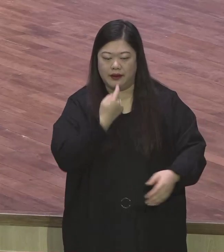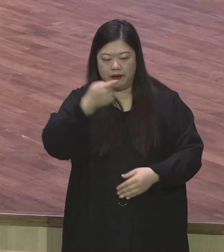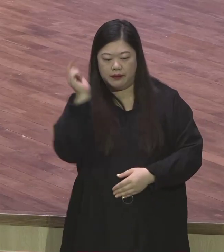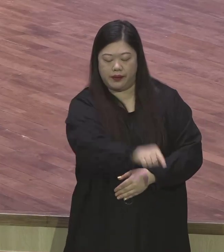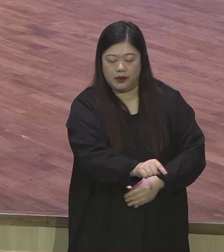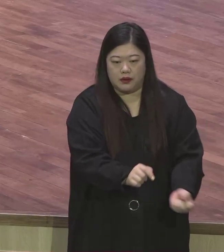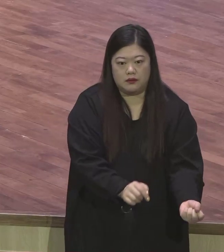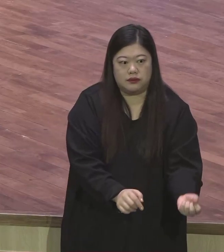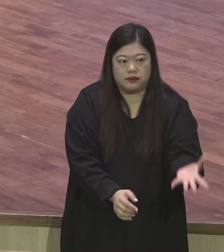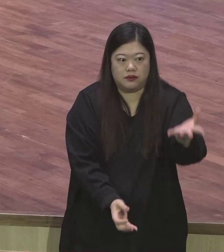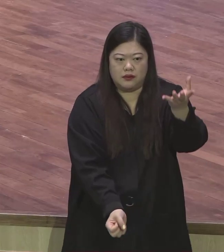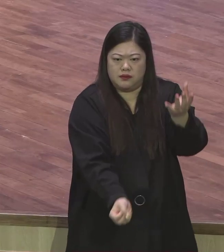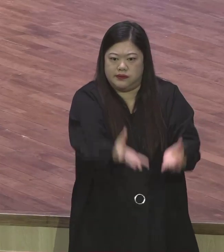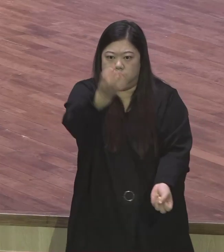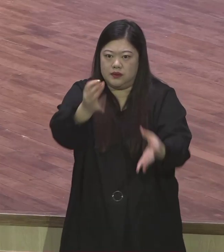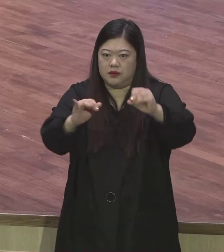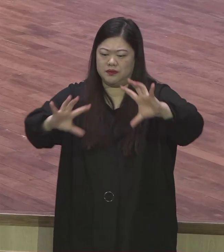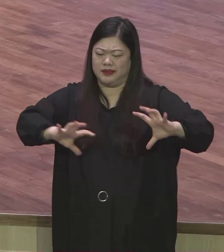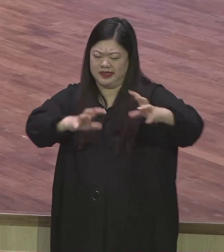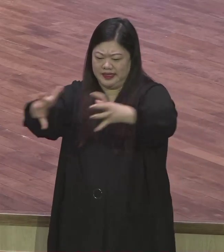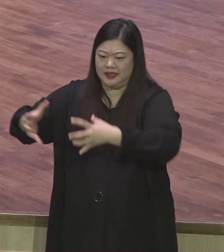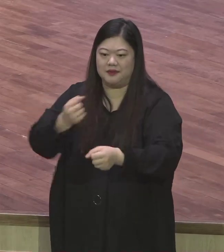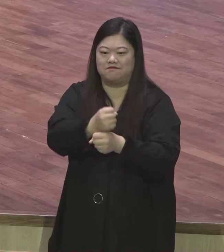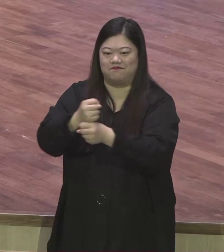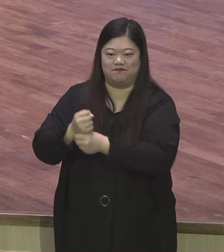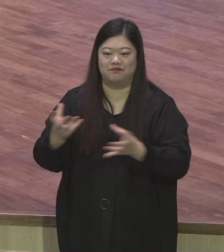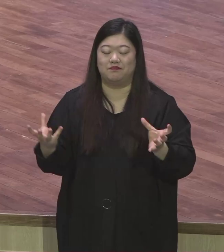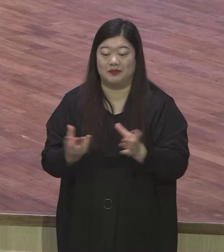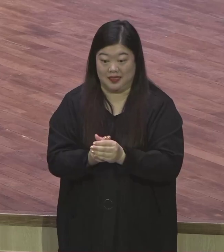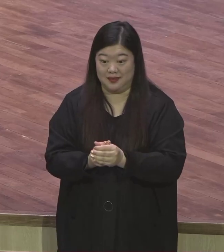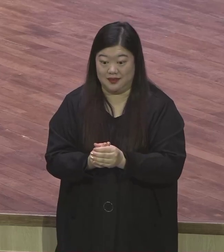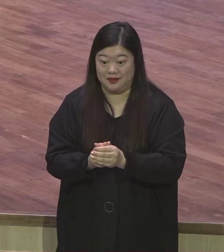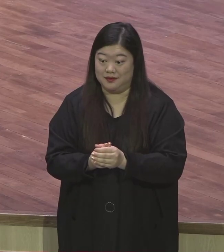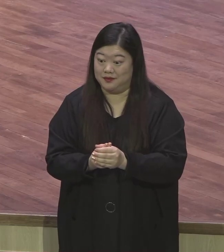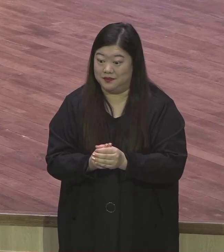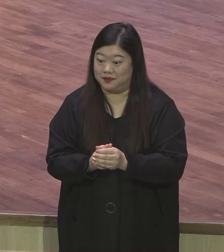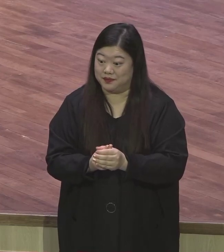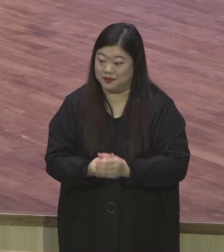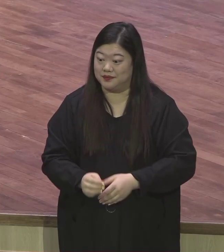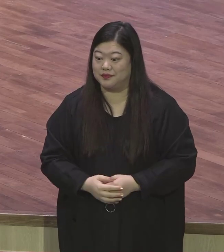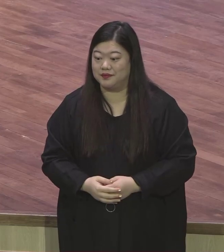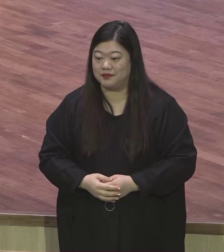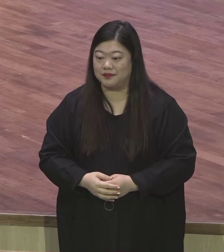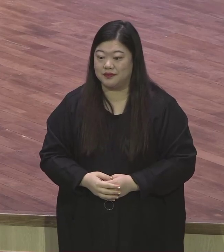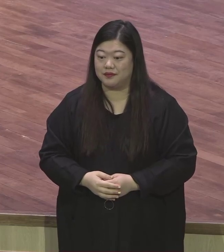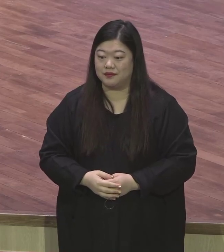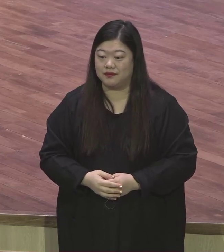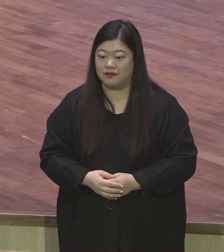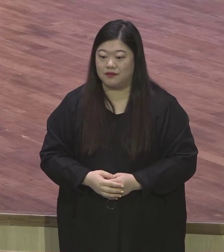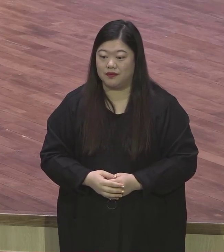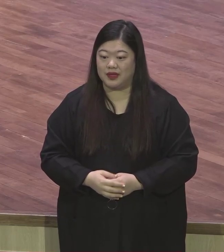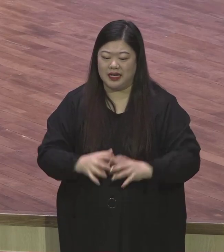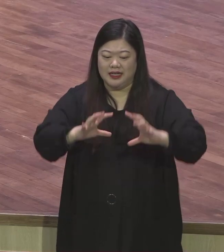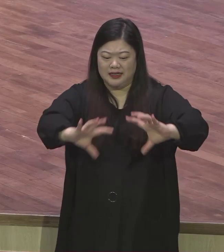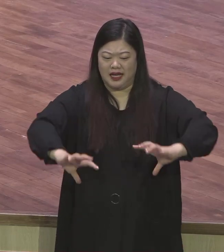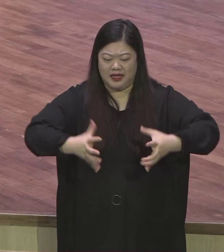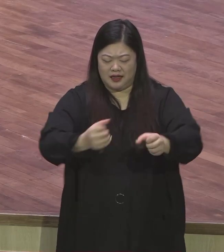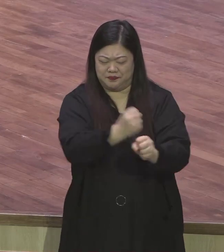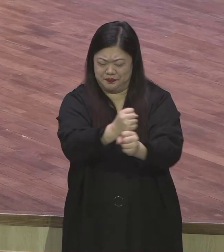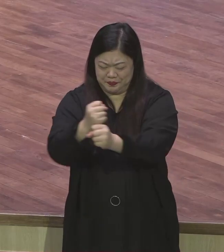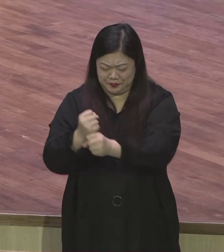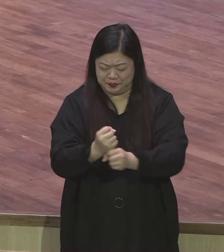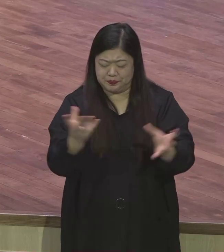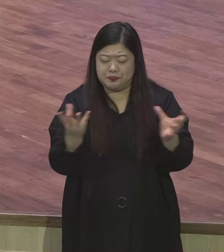제조하셨고 그것을 기뻐하셨다고 기록되어 있습니다. 한마디로 말하면 하나님께서 세상 모든 만물을 만드신